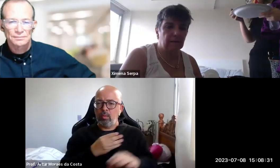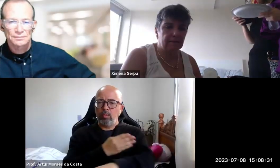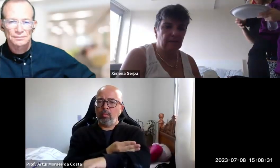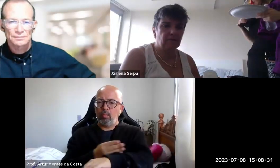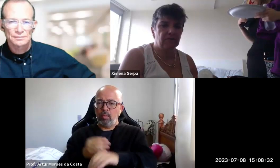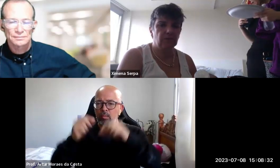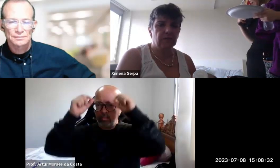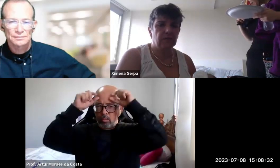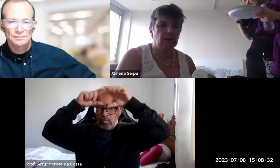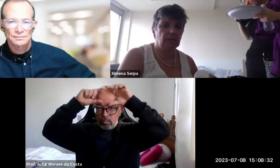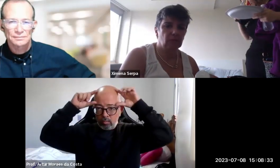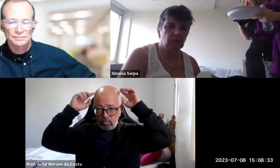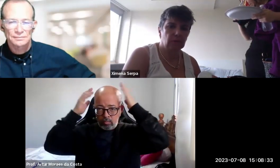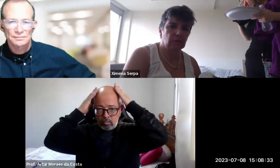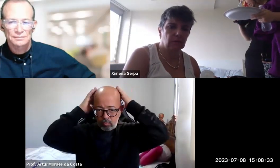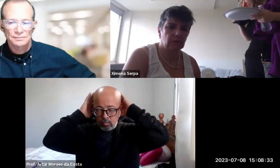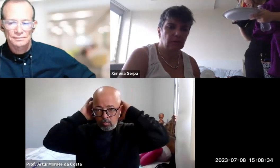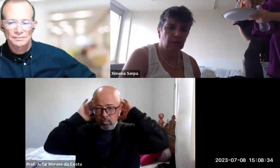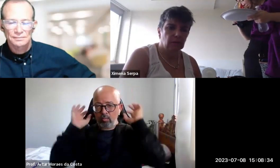atrás el profesor